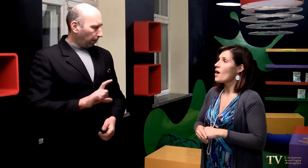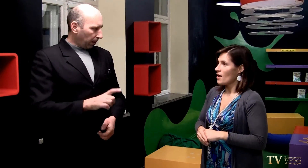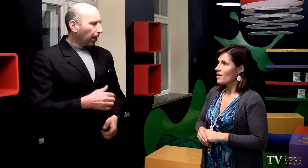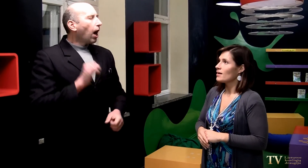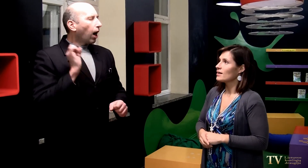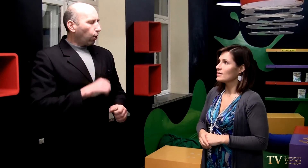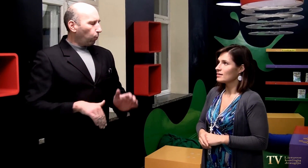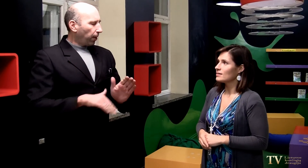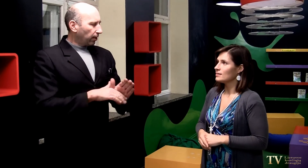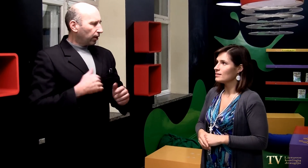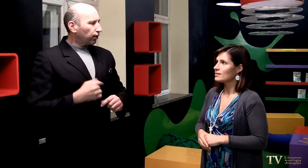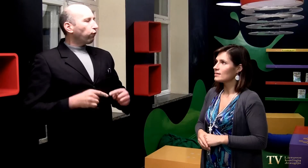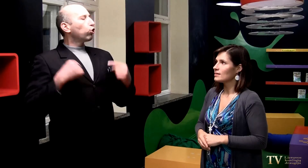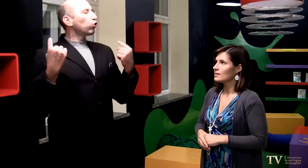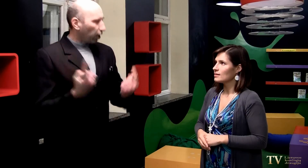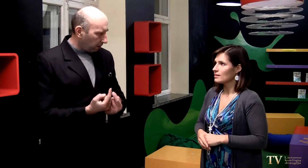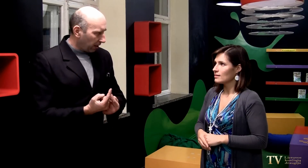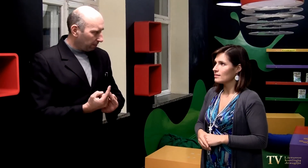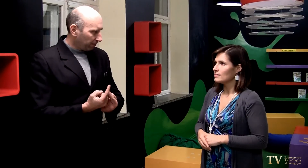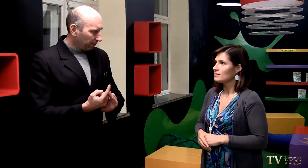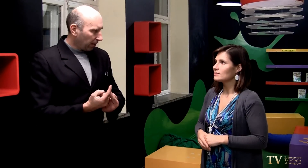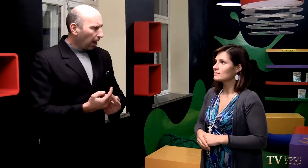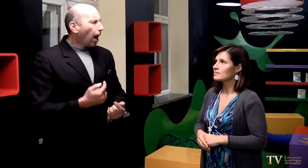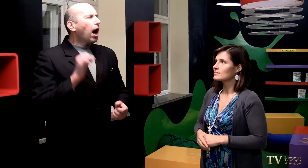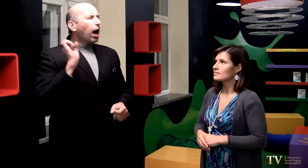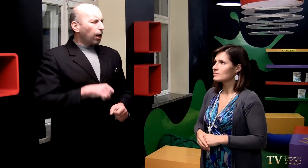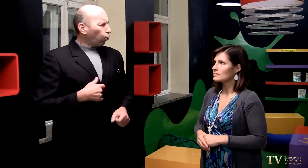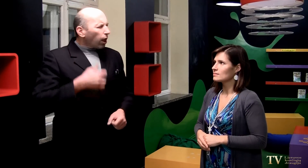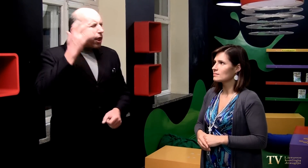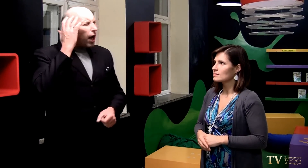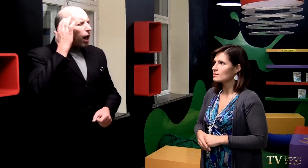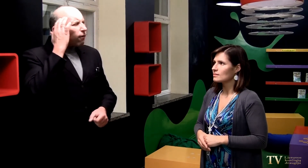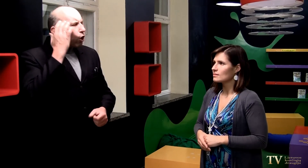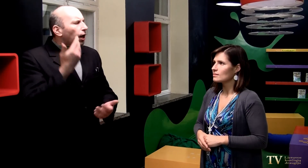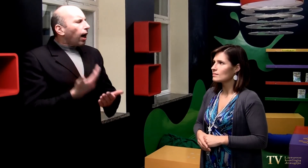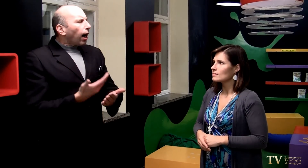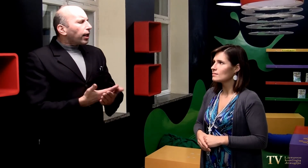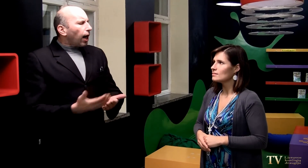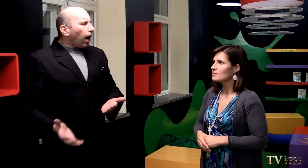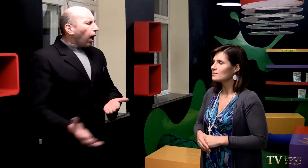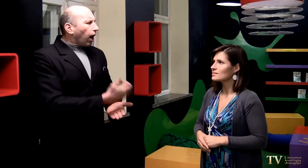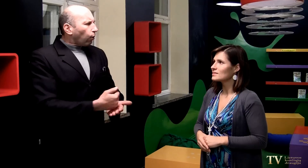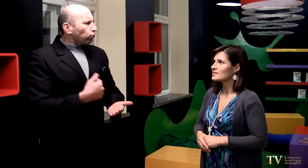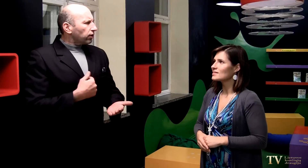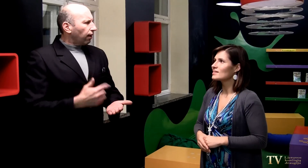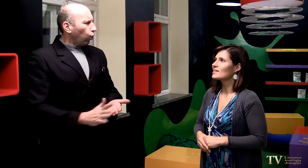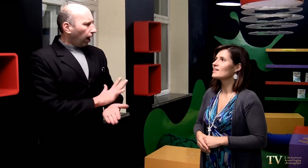Labai galiu padėti savo šeimai, galiu negalvoti, kada gausiu savo